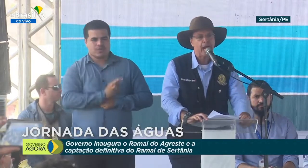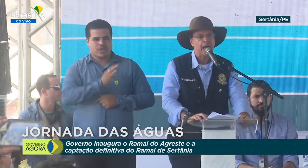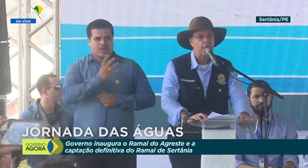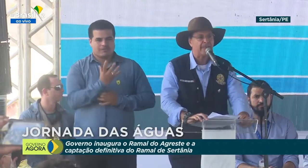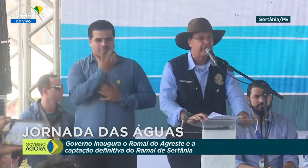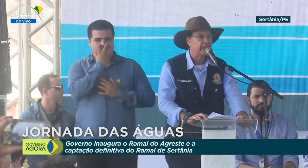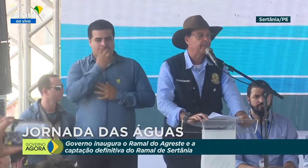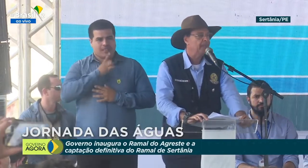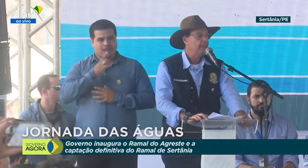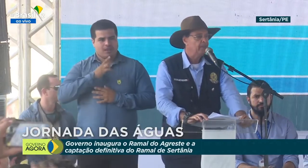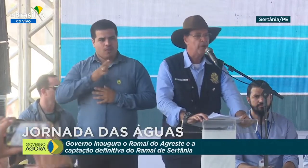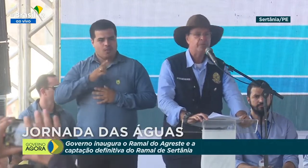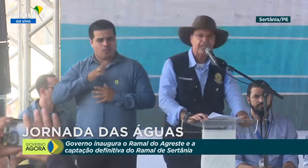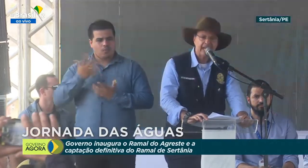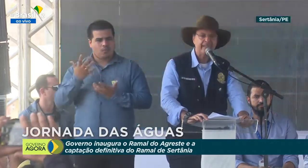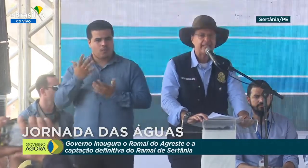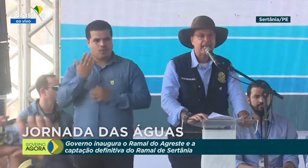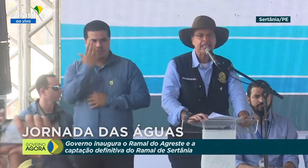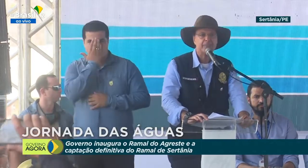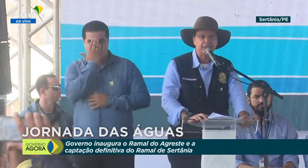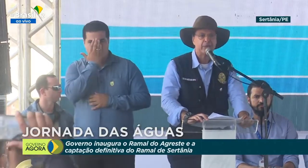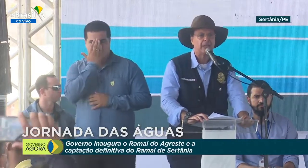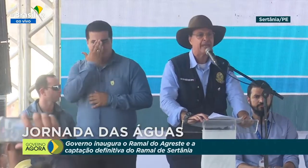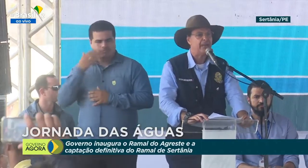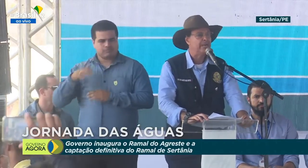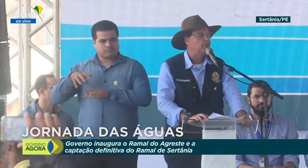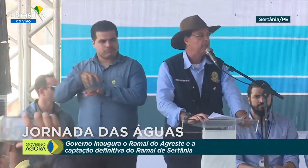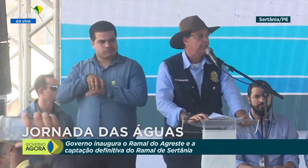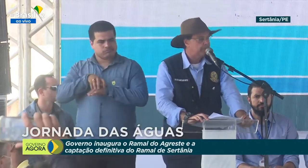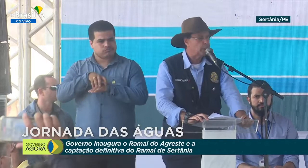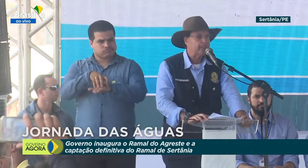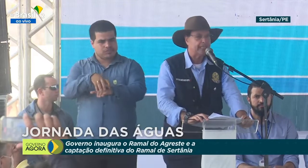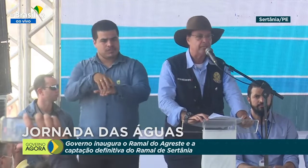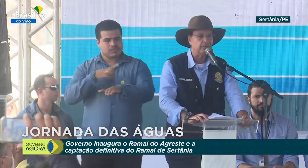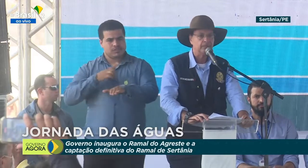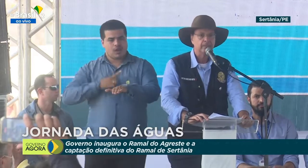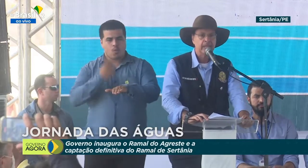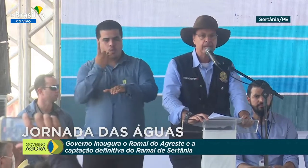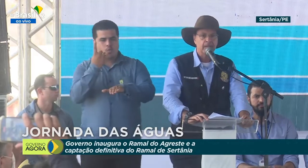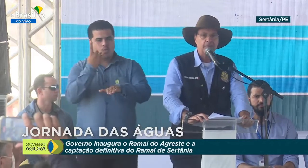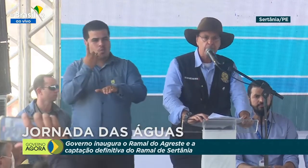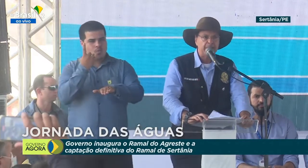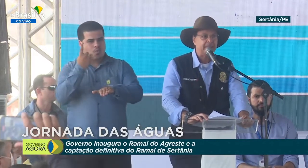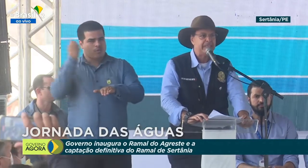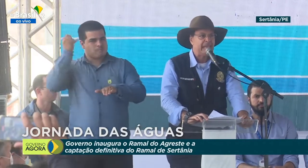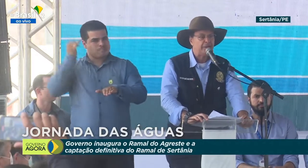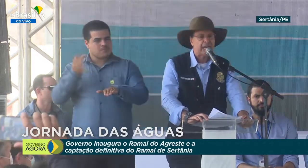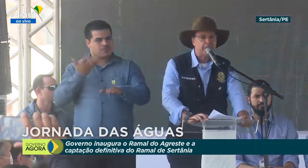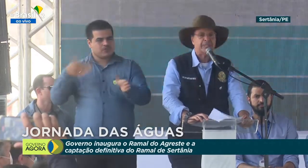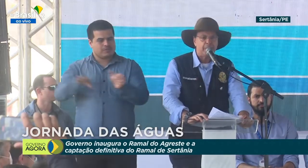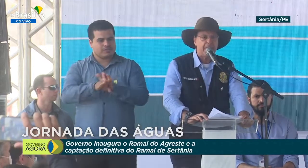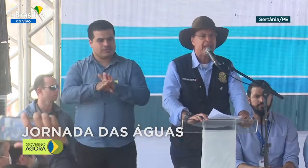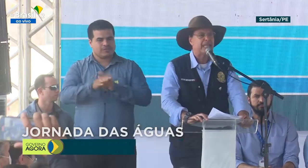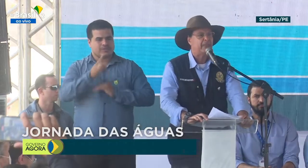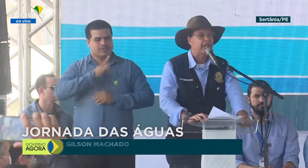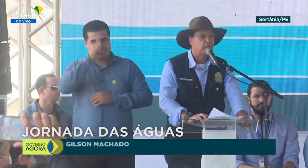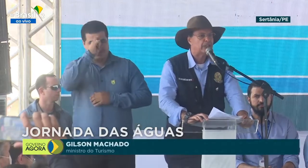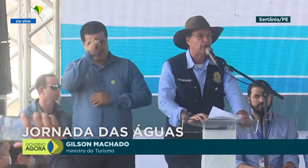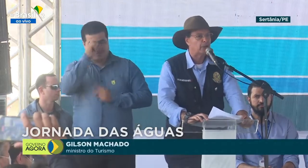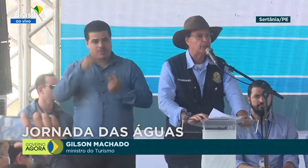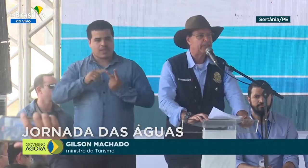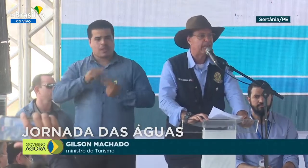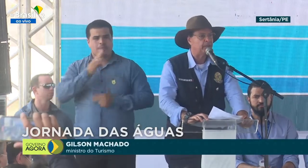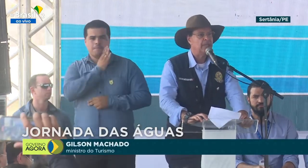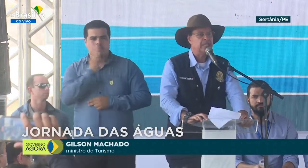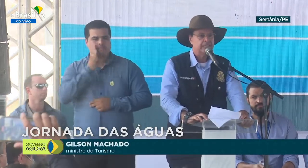Pegamos um carro, uma van, fomos em Gravatá, chegamos em 1 hora da manhã no hospital. Fomos a Bezerro, chegamos de 1h30 da manhã,